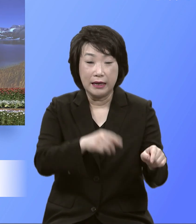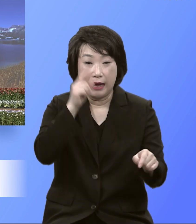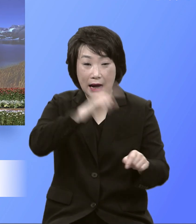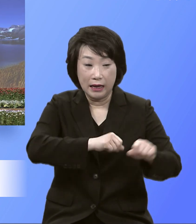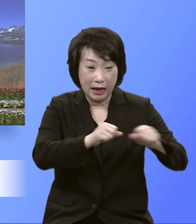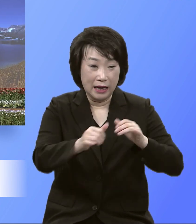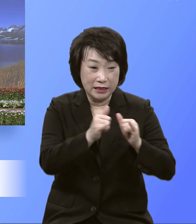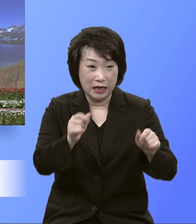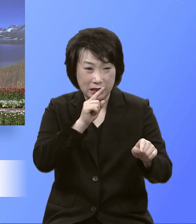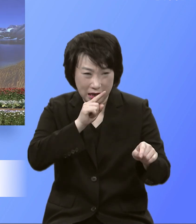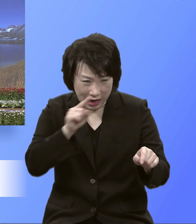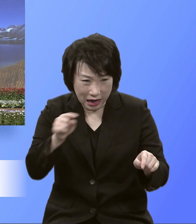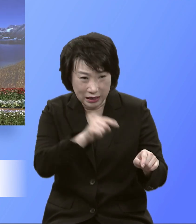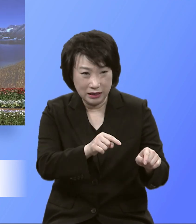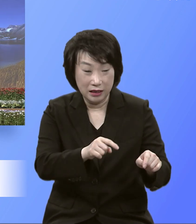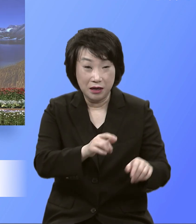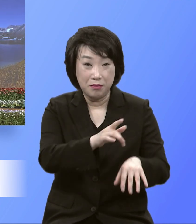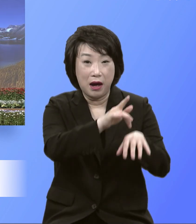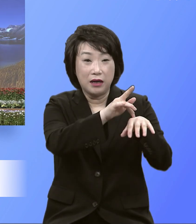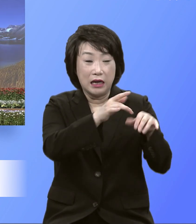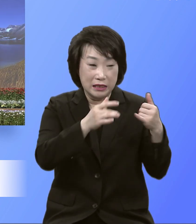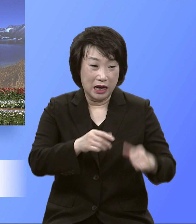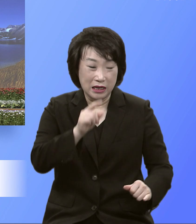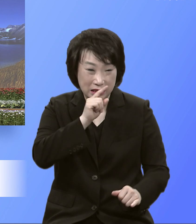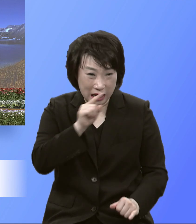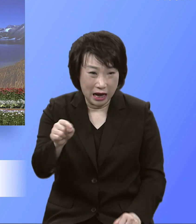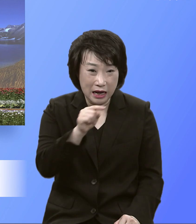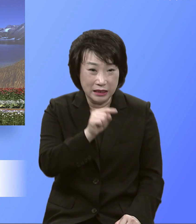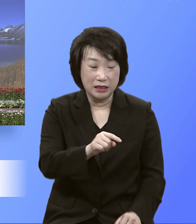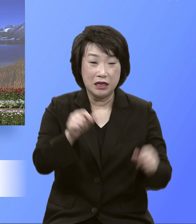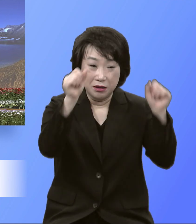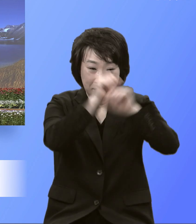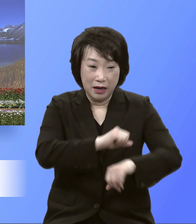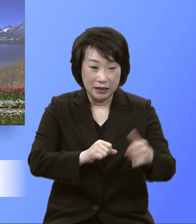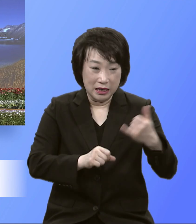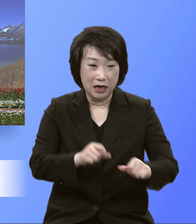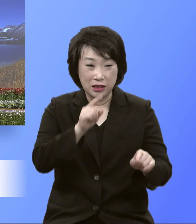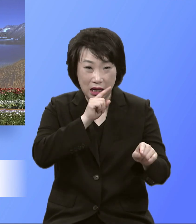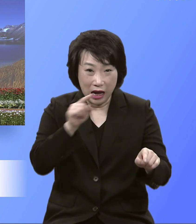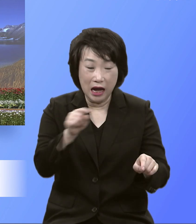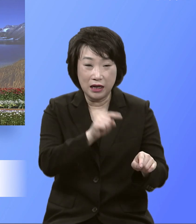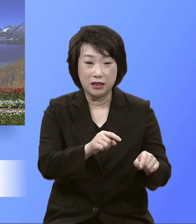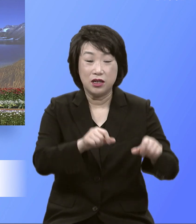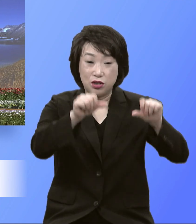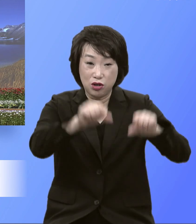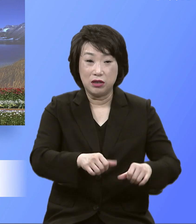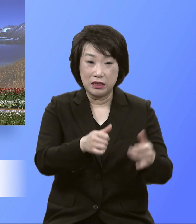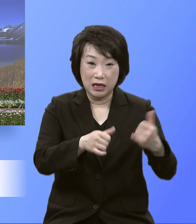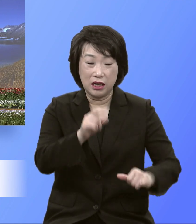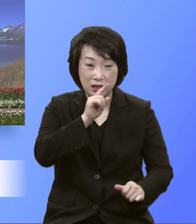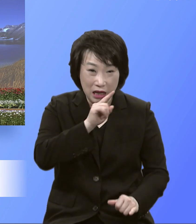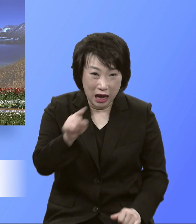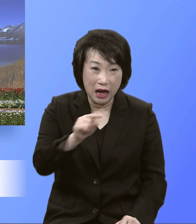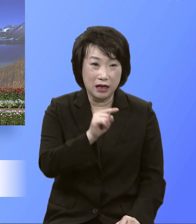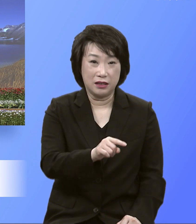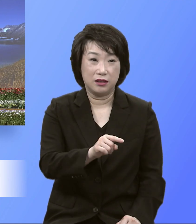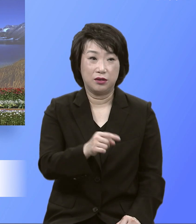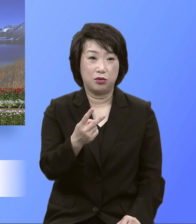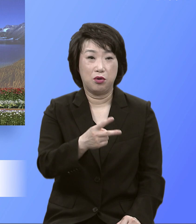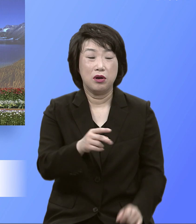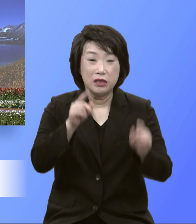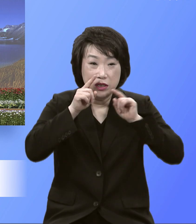악행을 행한 자들아, 이 마귀의 자식들아, 멸망의 자식들아, 저주의 자식들아,